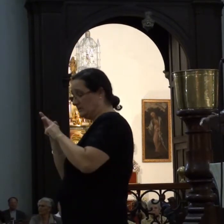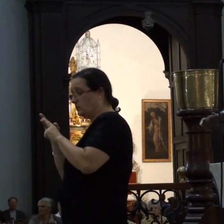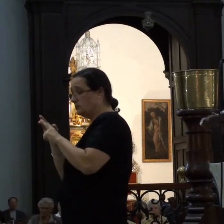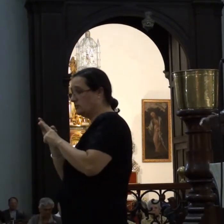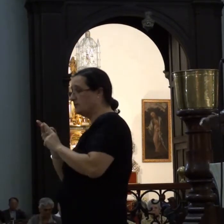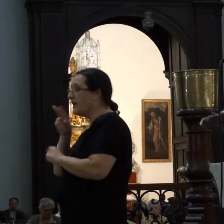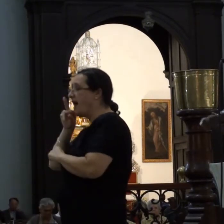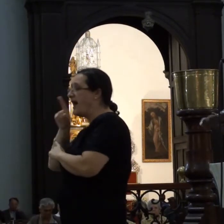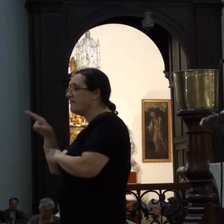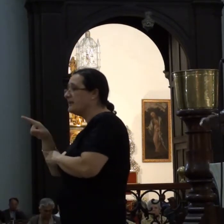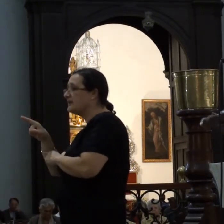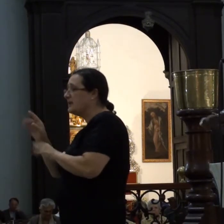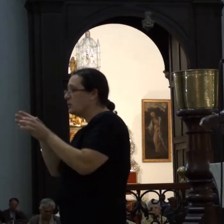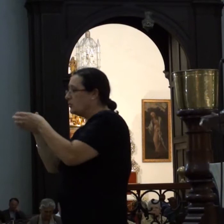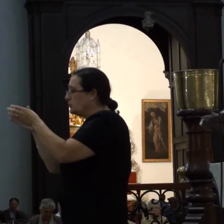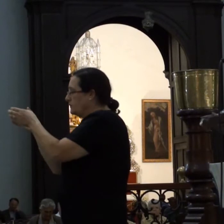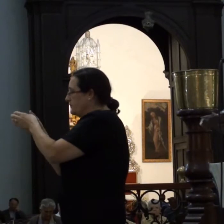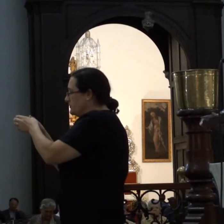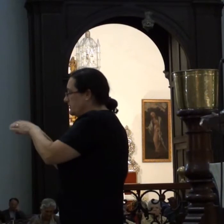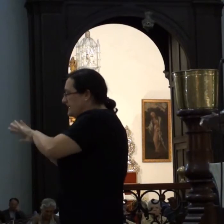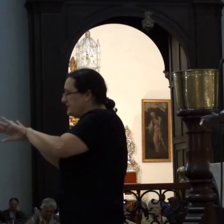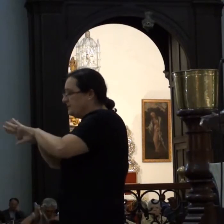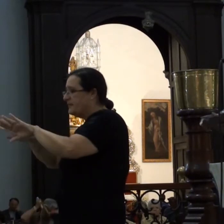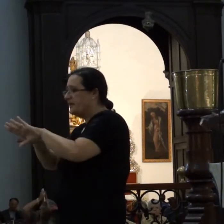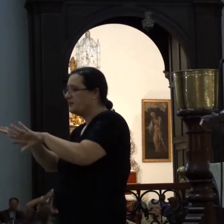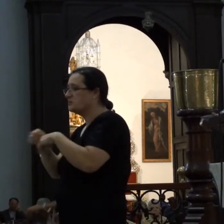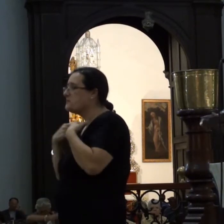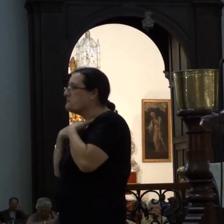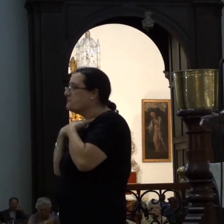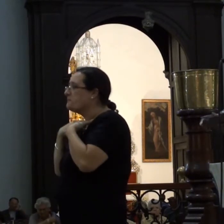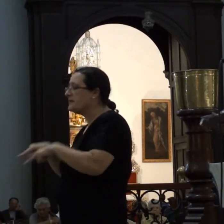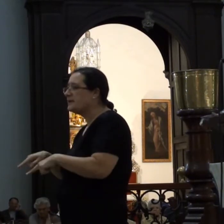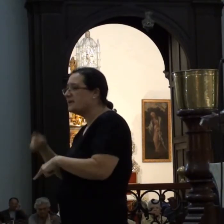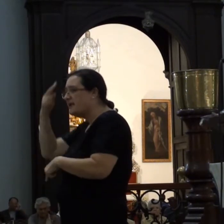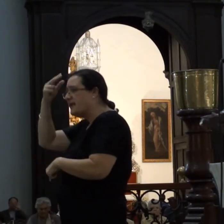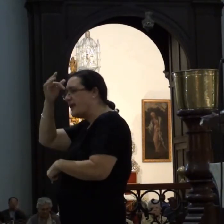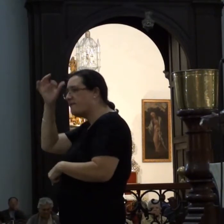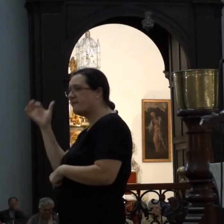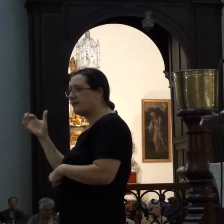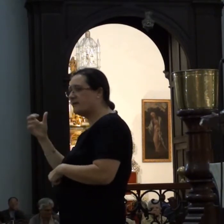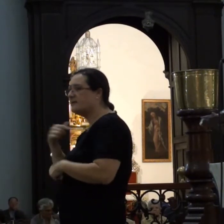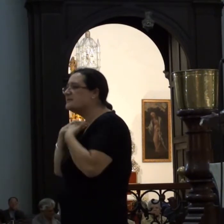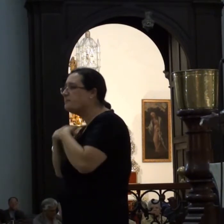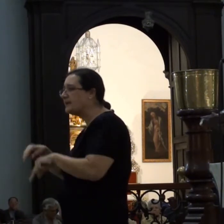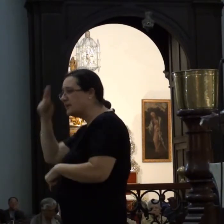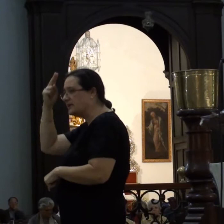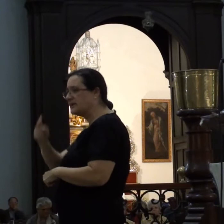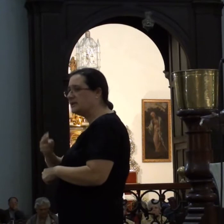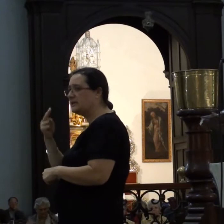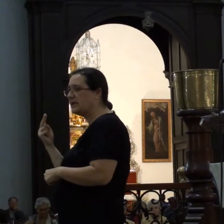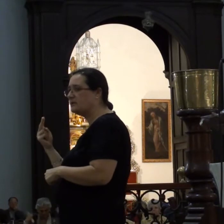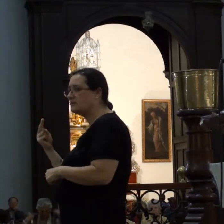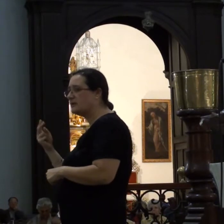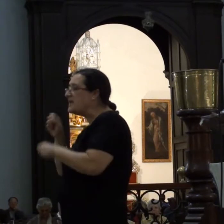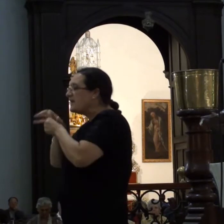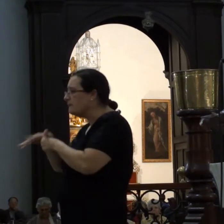la secularización con la pérdida de referencias creyentes que ayuden e influyan en la